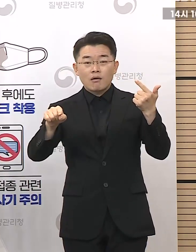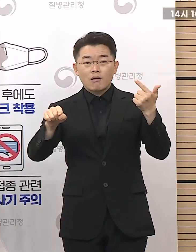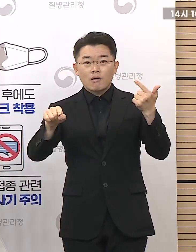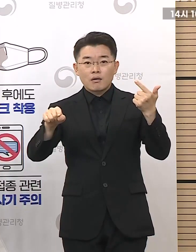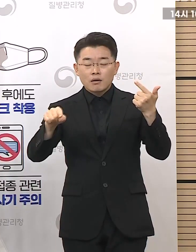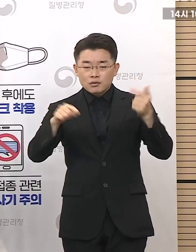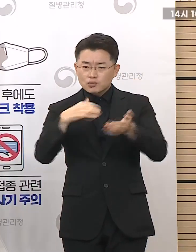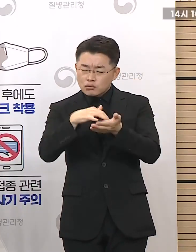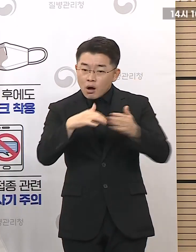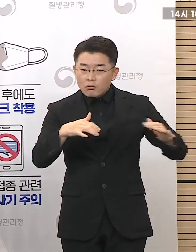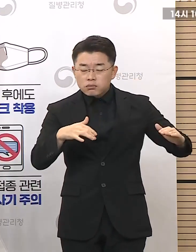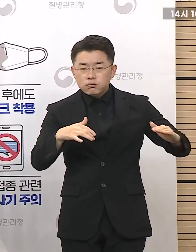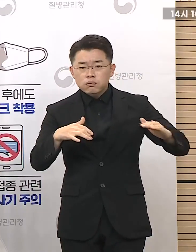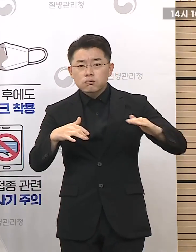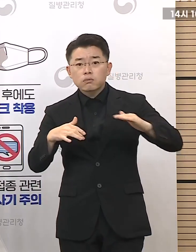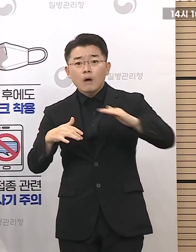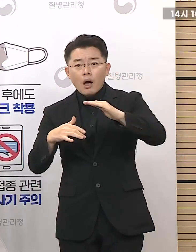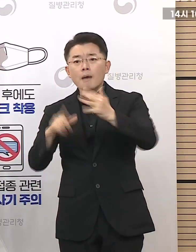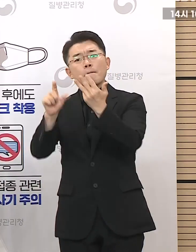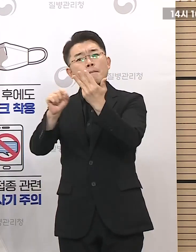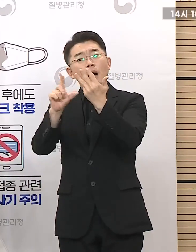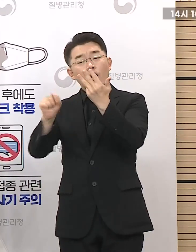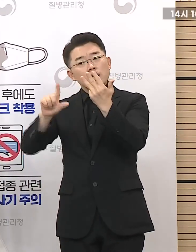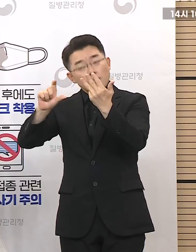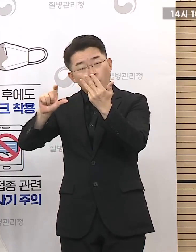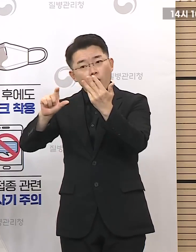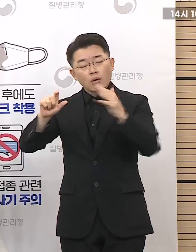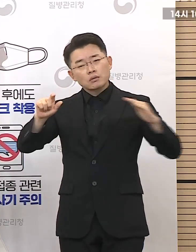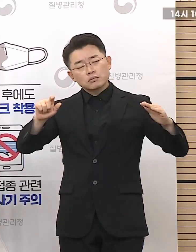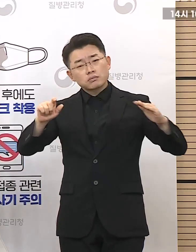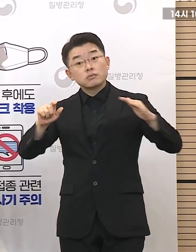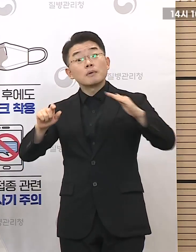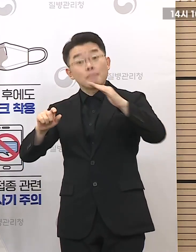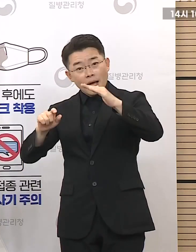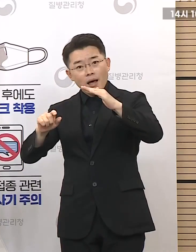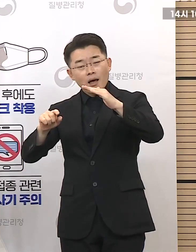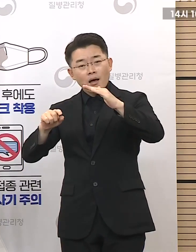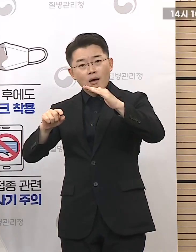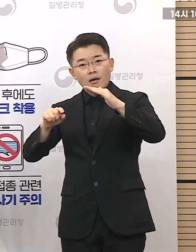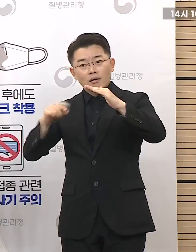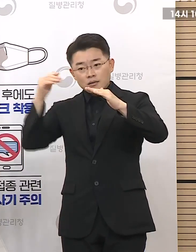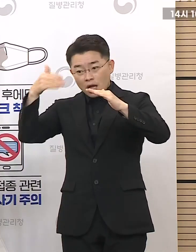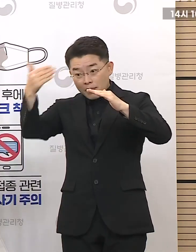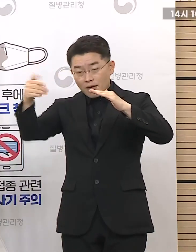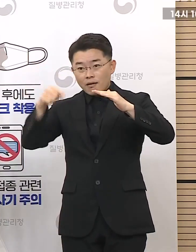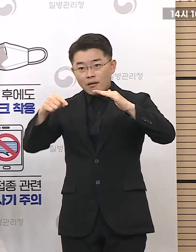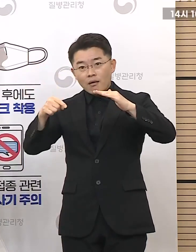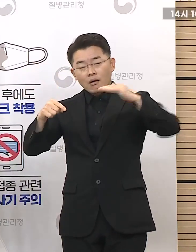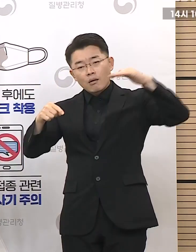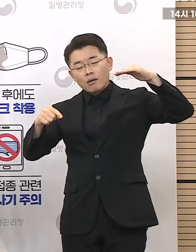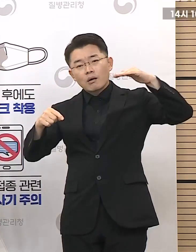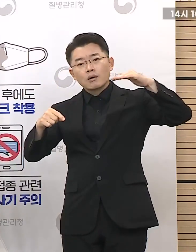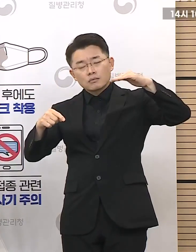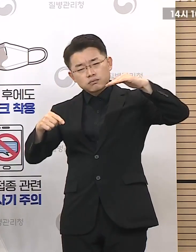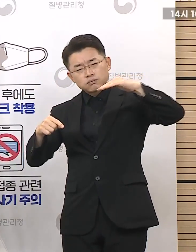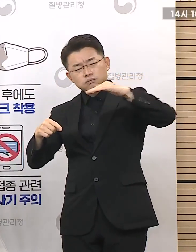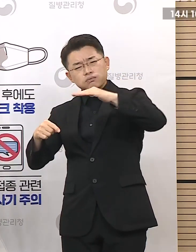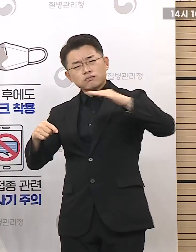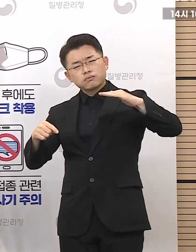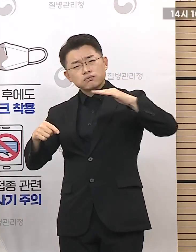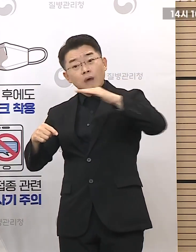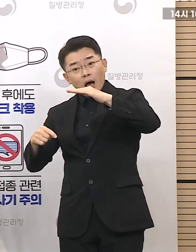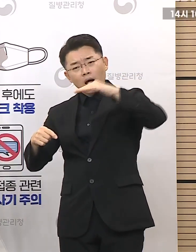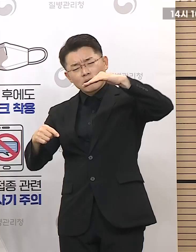26주차부터 증가하여 8월 중순인 33주차까지 지속되다가 이후 현재까지 정체